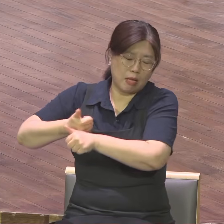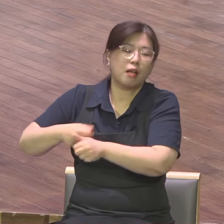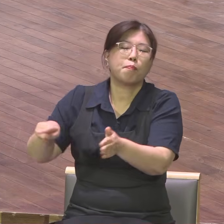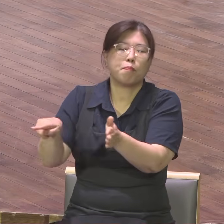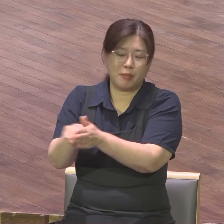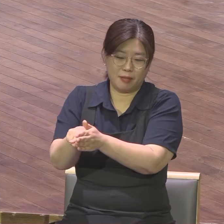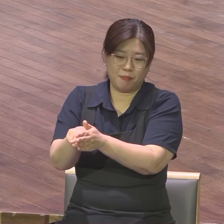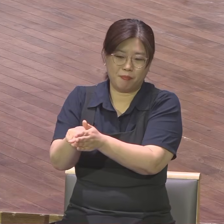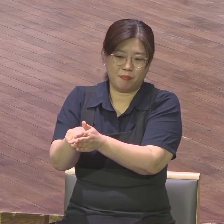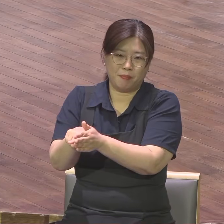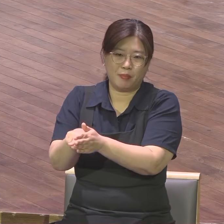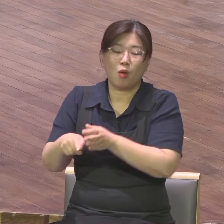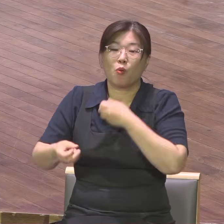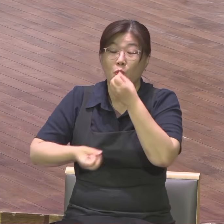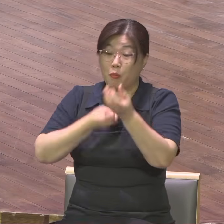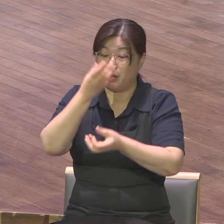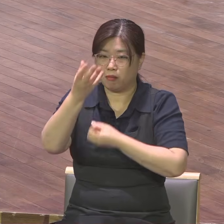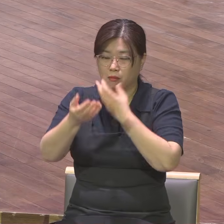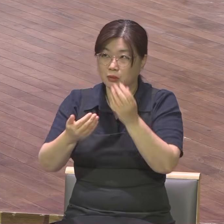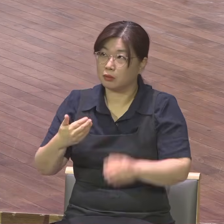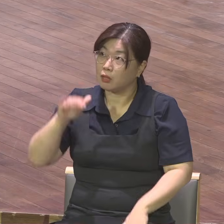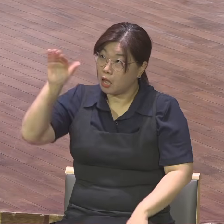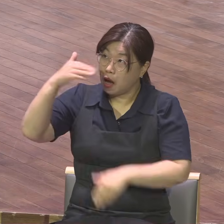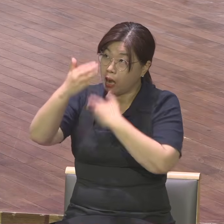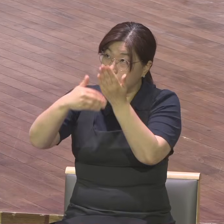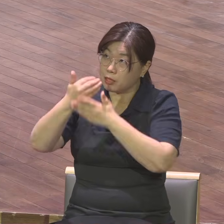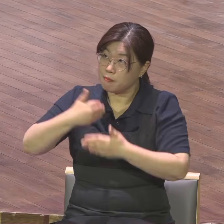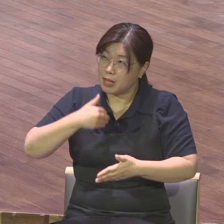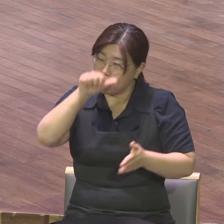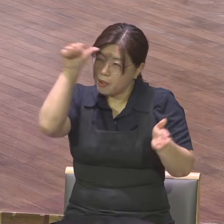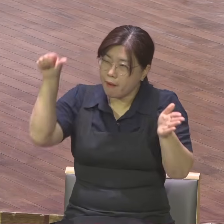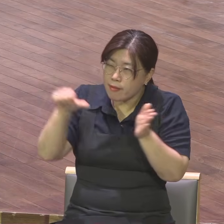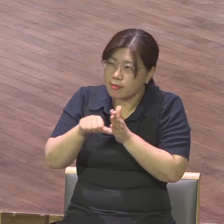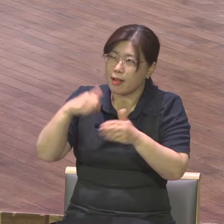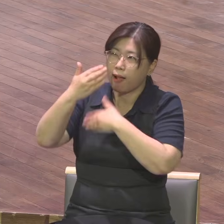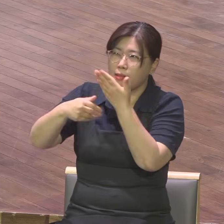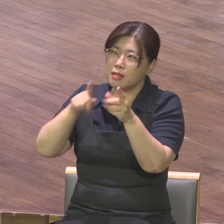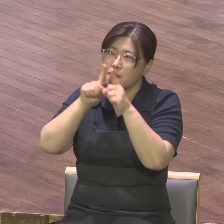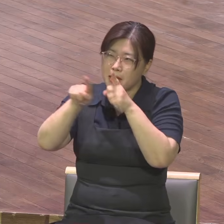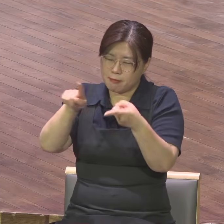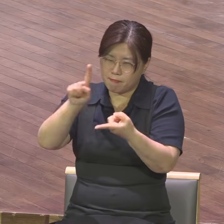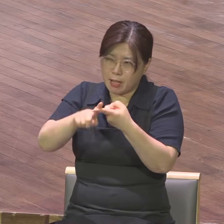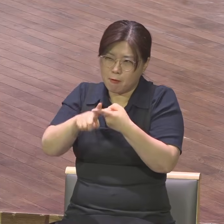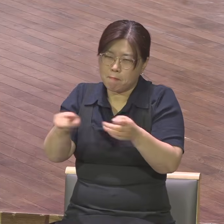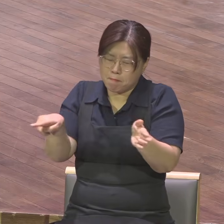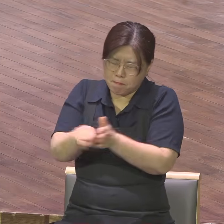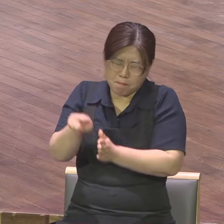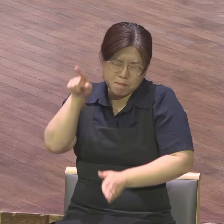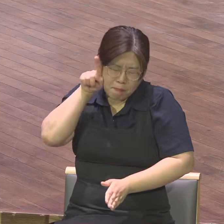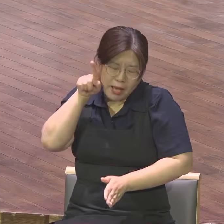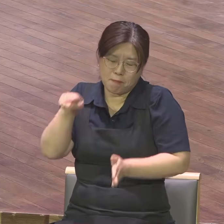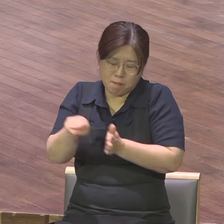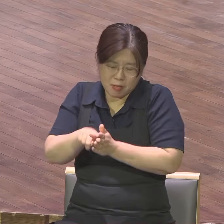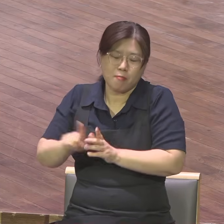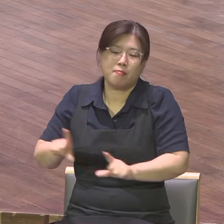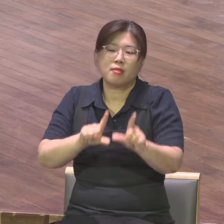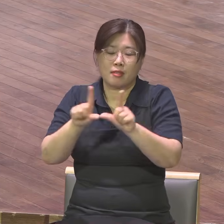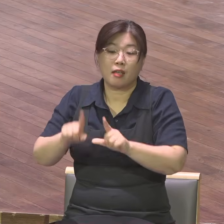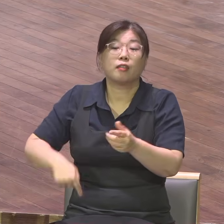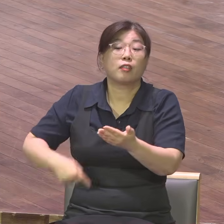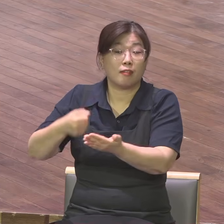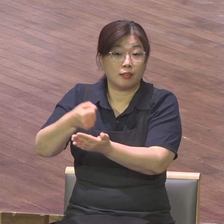그러한 의도를 상징적으로 보여주고 있는 것입니다. 그리고 교육적으로는 쉽게